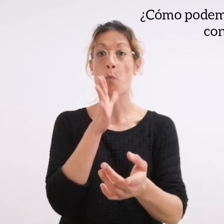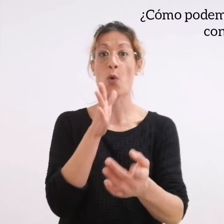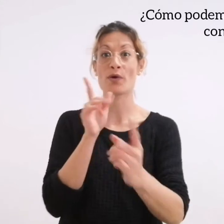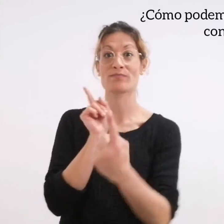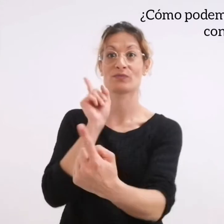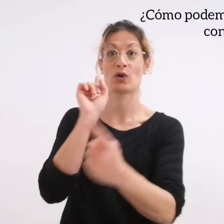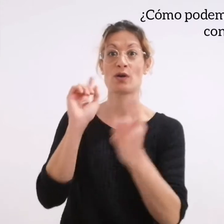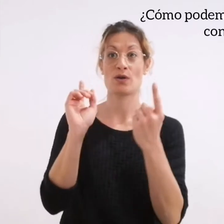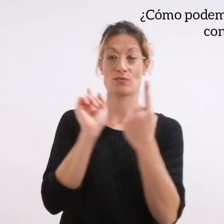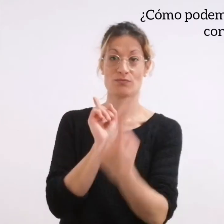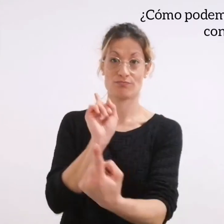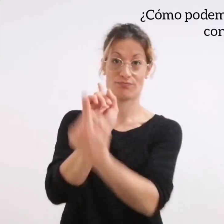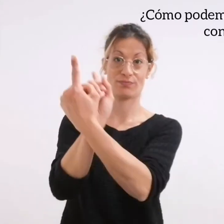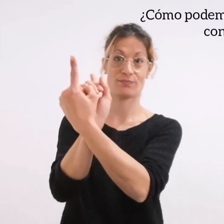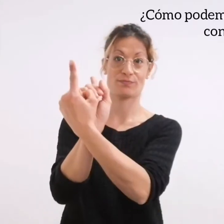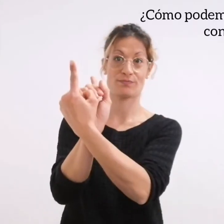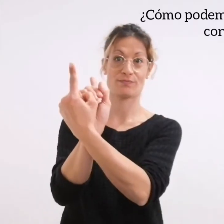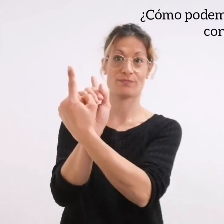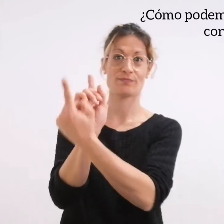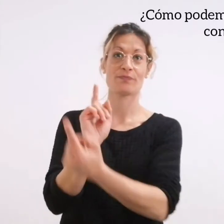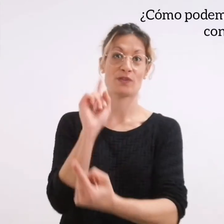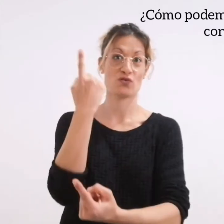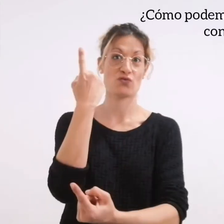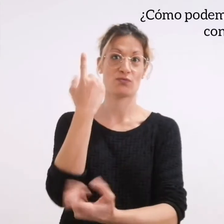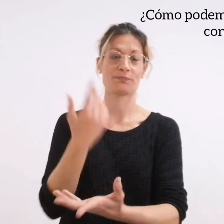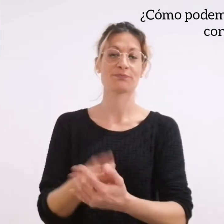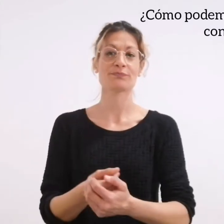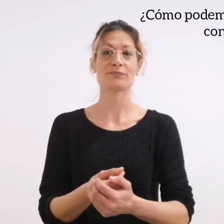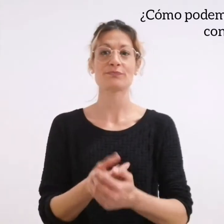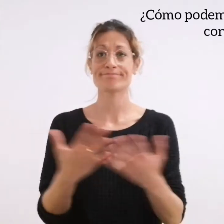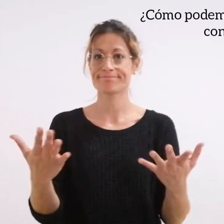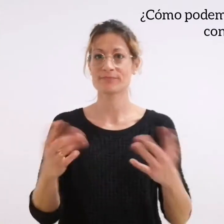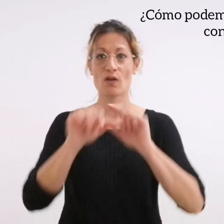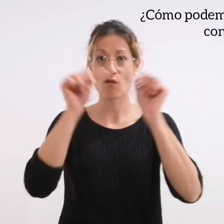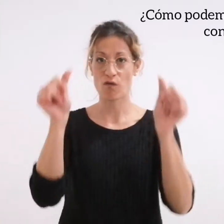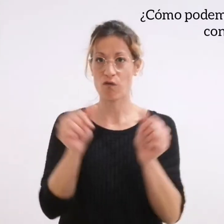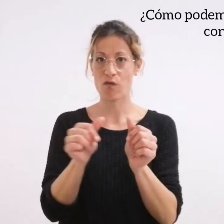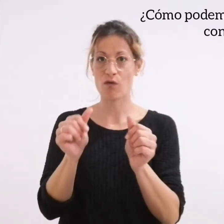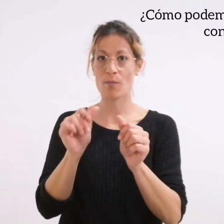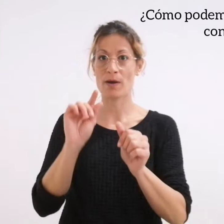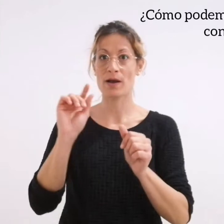manera de poder encontrarse con Dios, ¿cómo es?